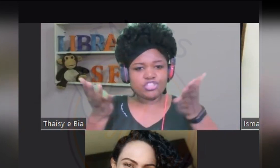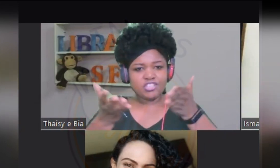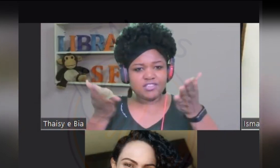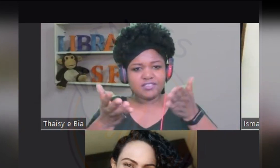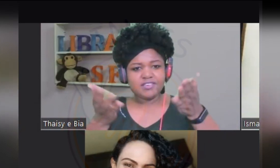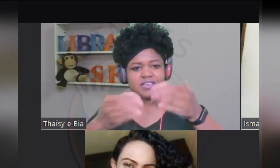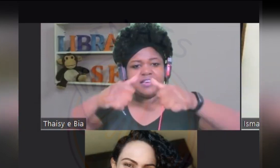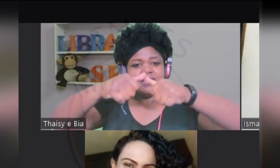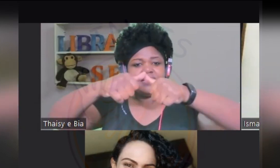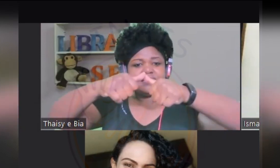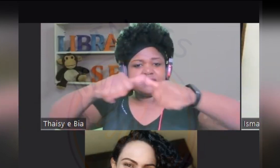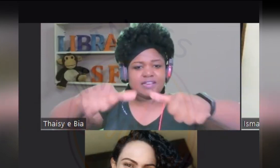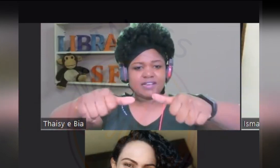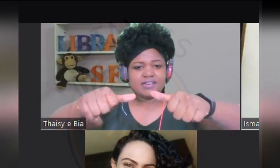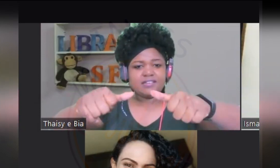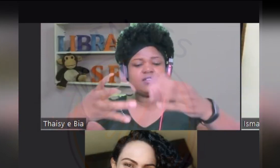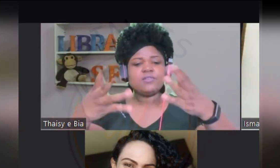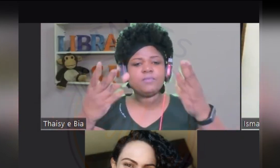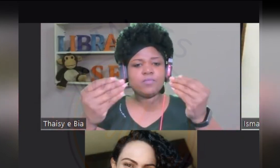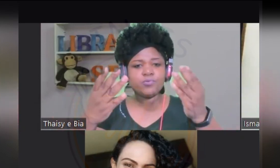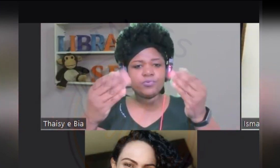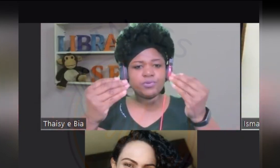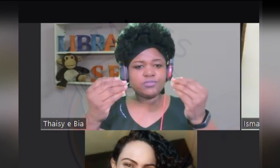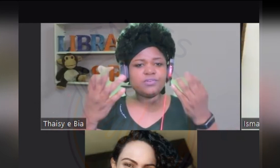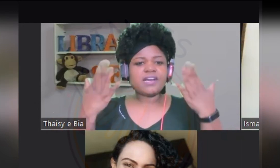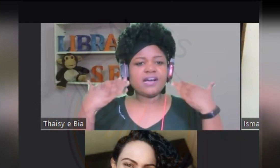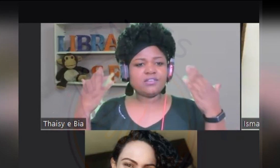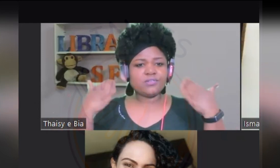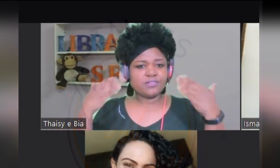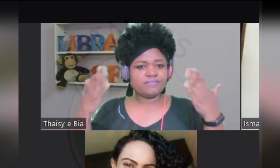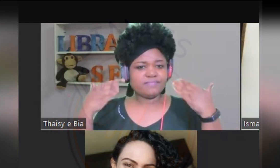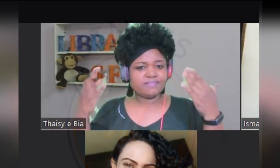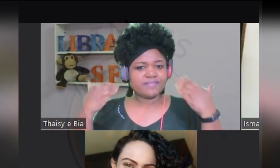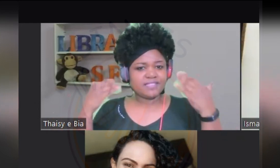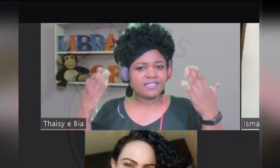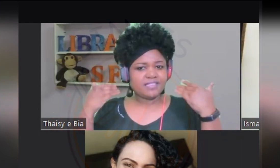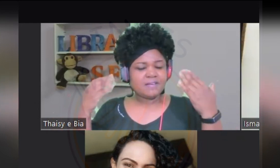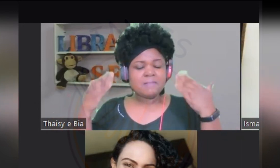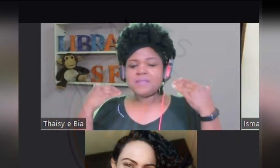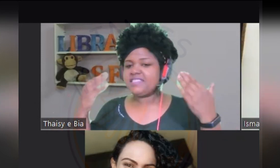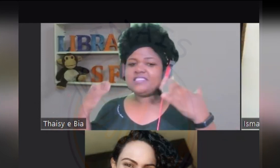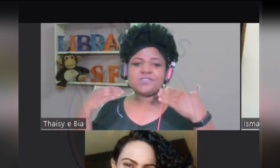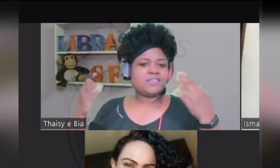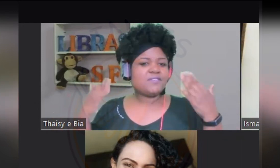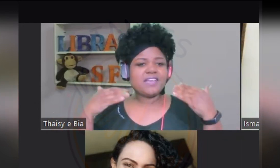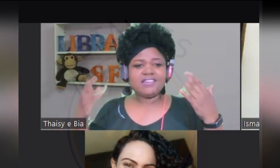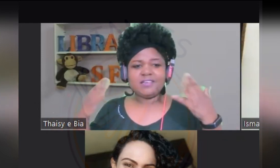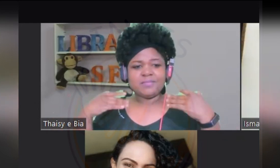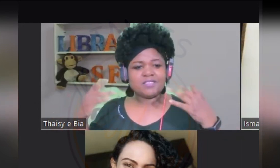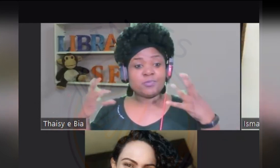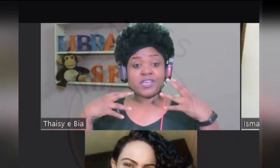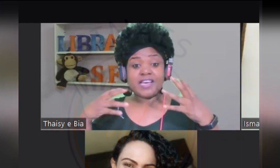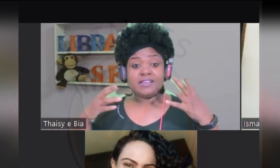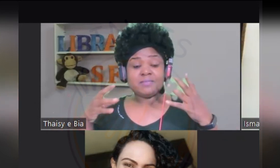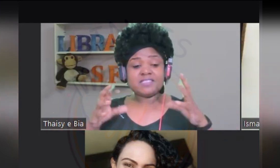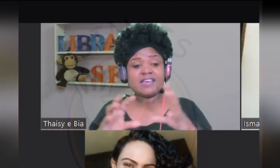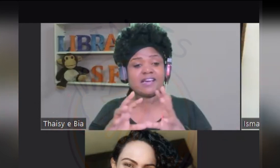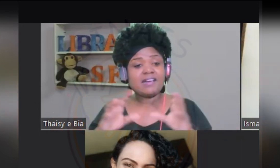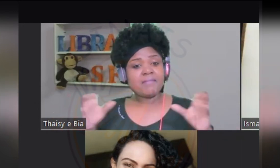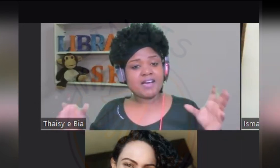hoje está muito calor. Mas isso não é Libras, porque a Libras tem a